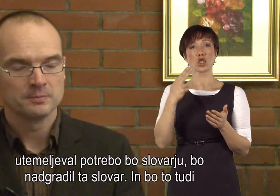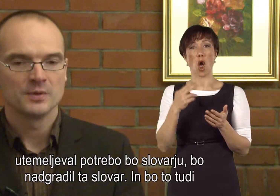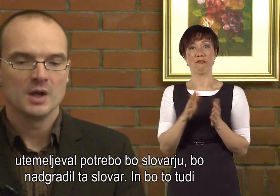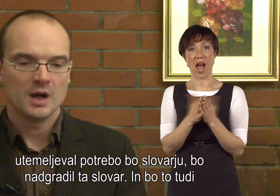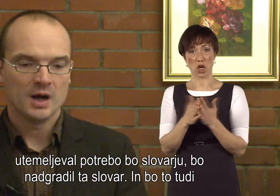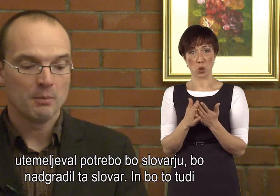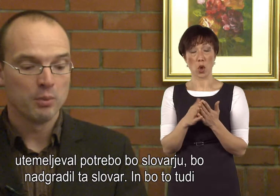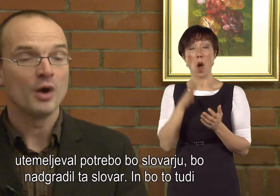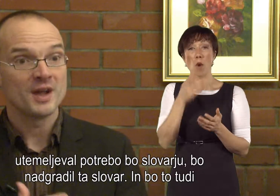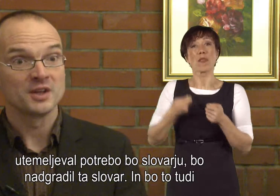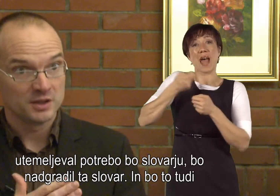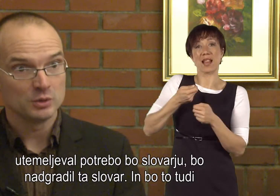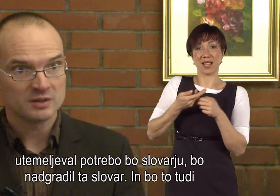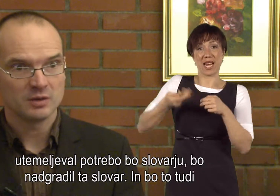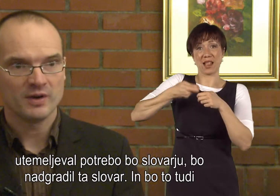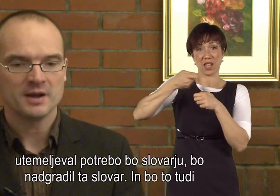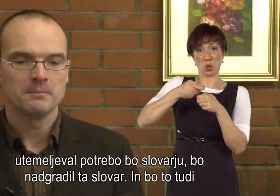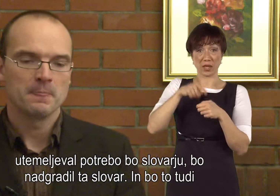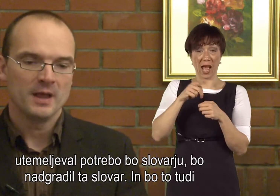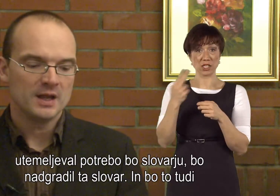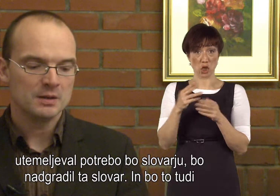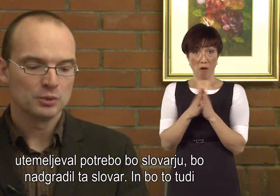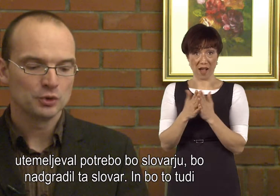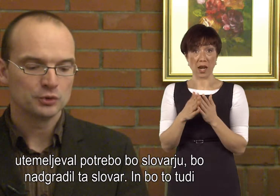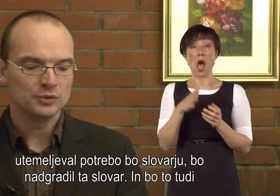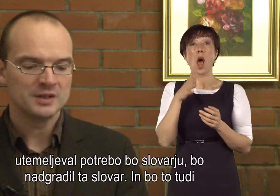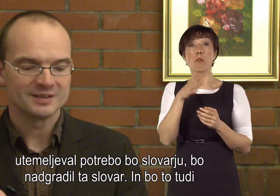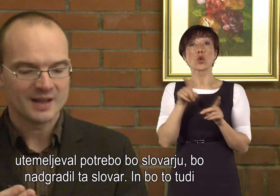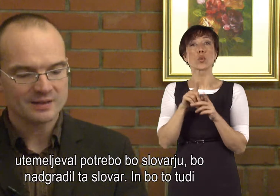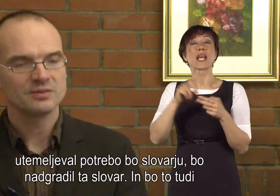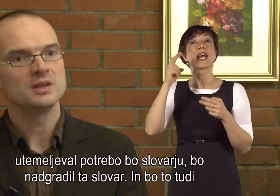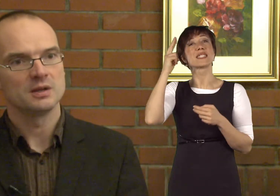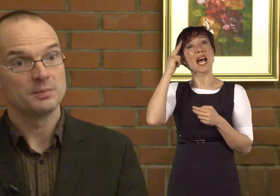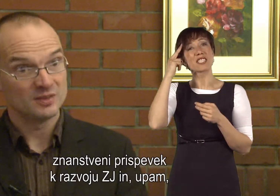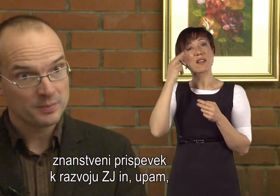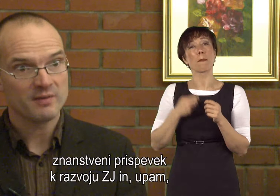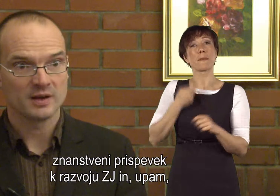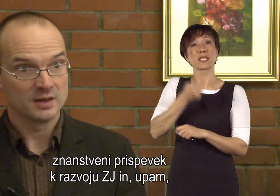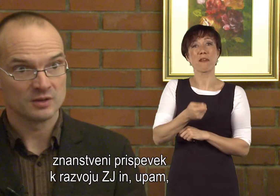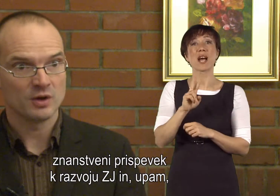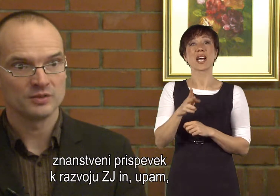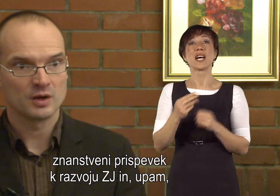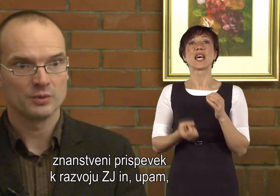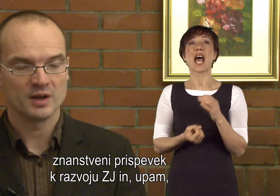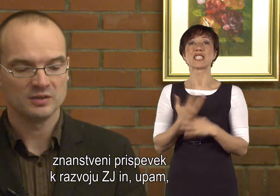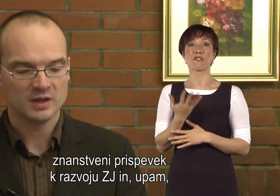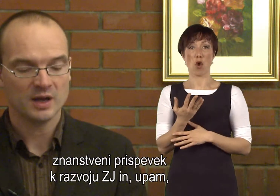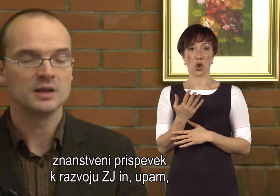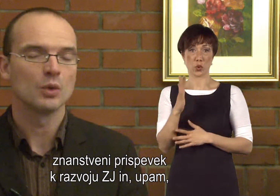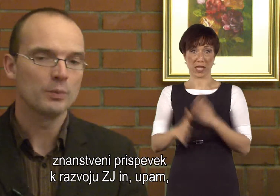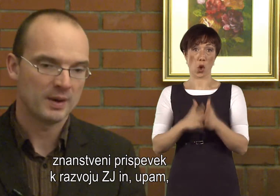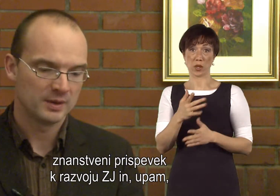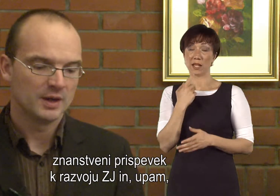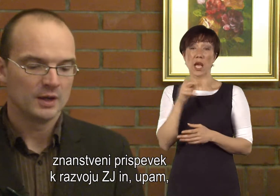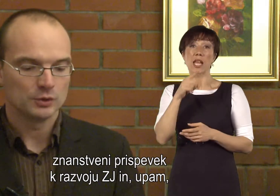slovarju, bo nadgradil ta slovar in bo to tudi znanstveni prispevek k razvoju znakovnega jezika